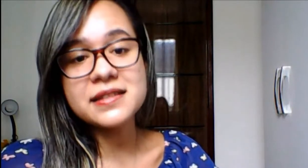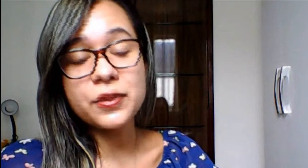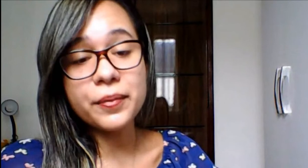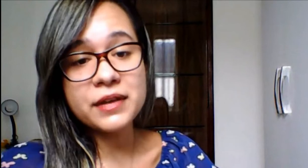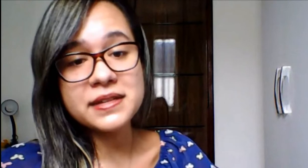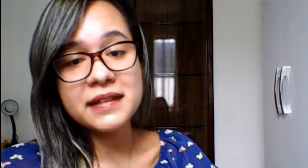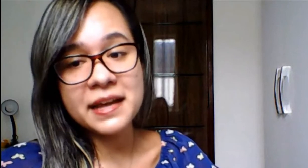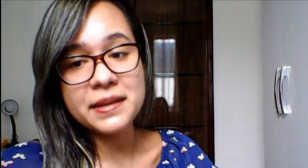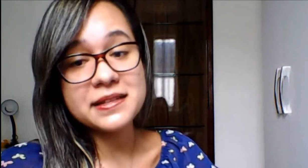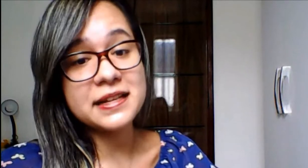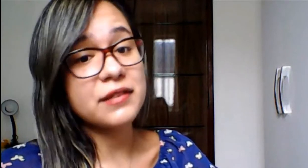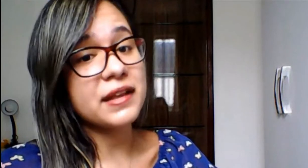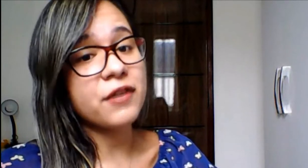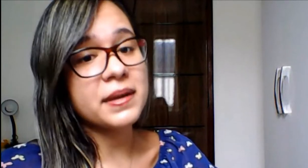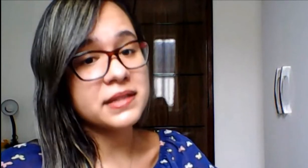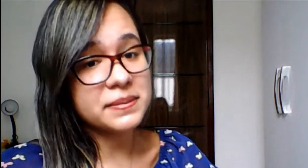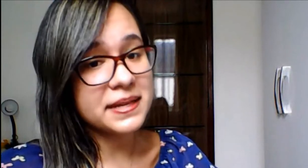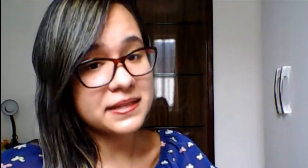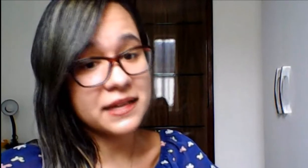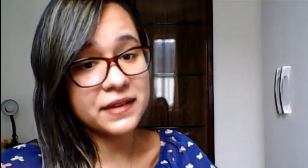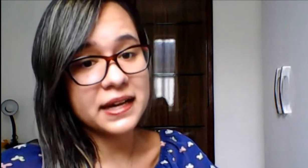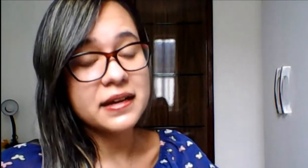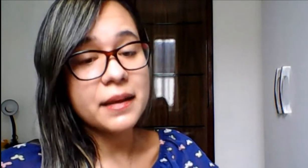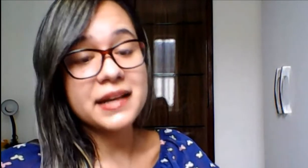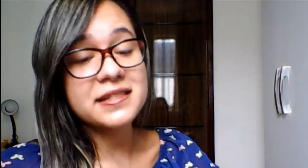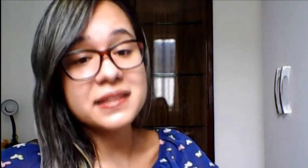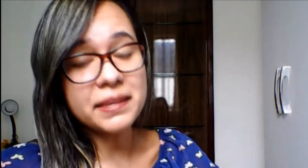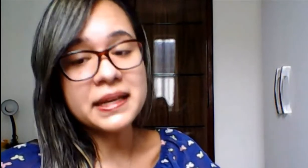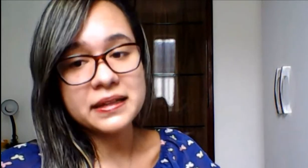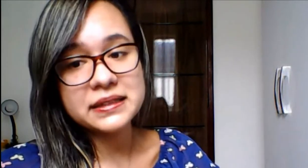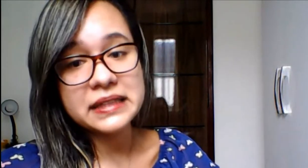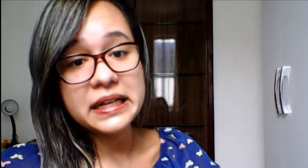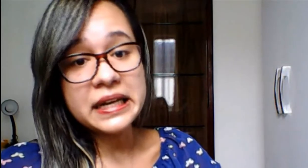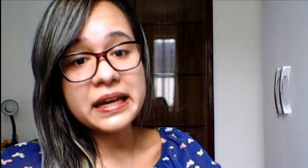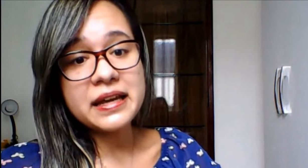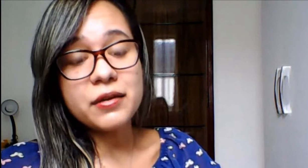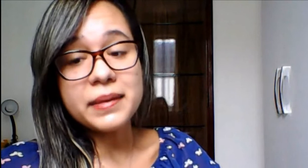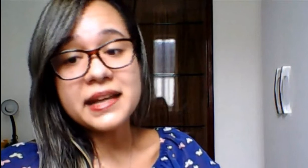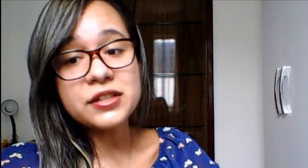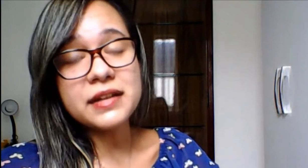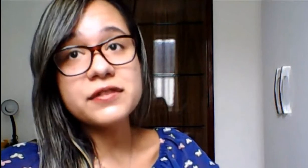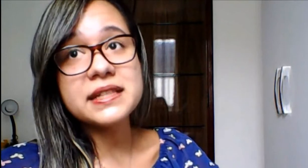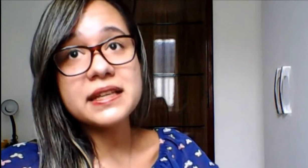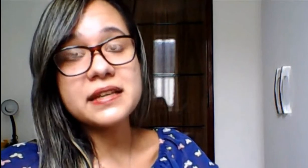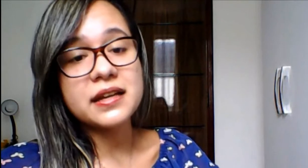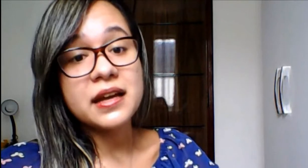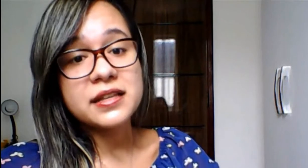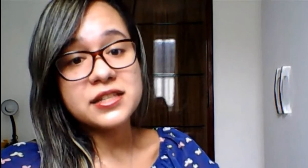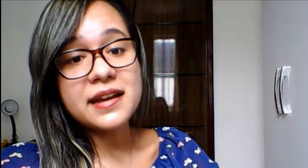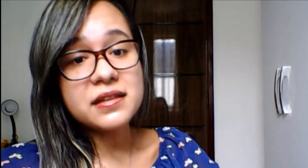porque os intérpretes, eles não têm formação específica para as disciplinas. E aí eu me questionava o seguinte, se já é difícil